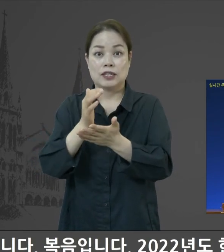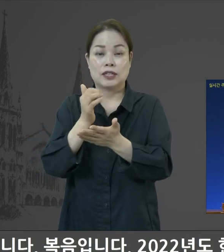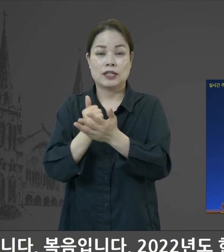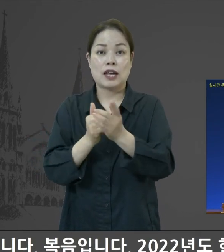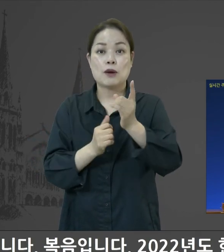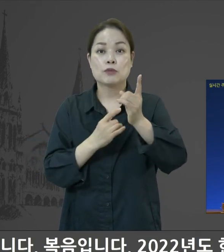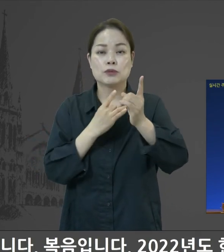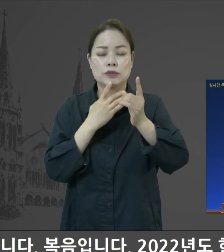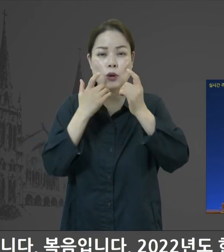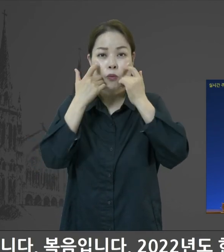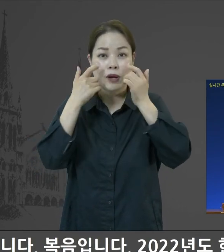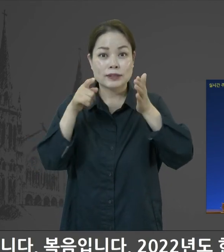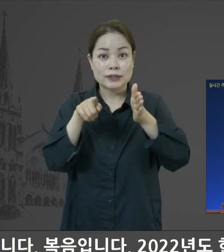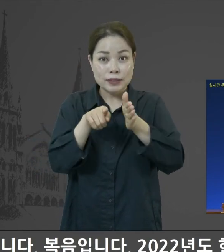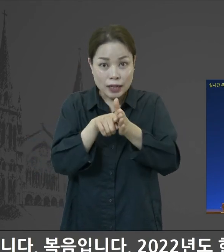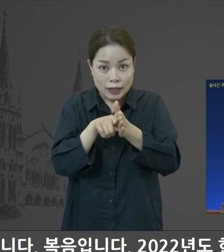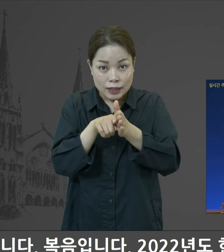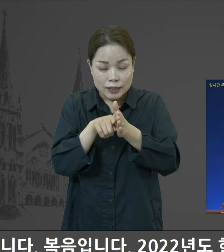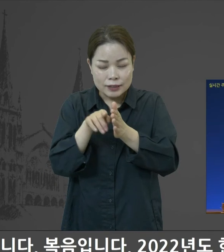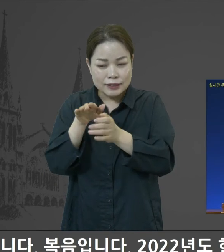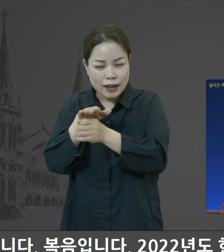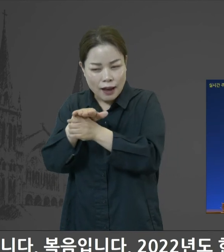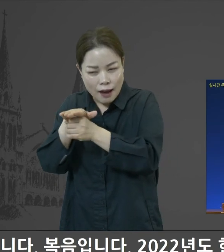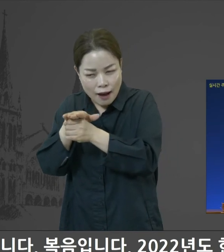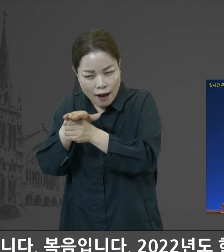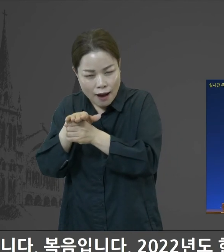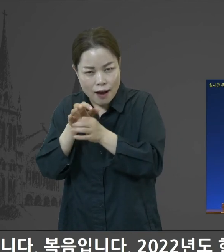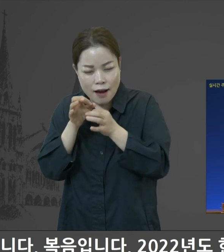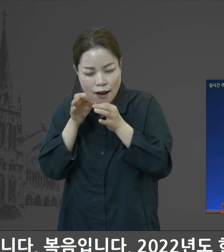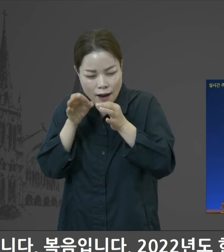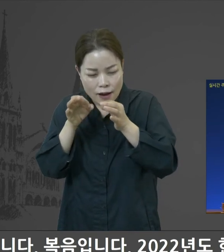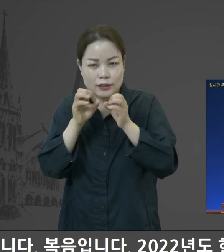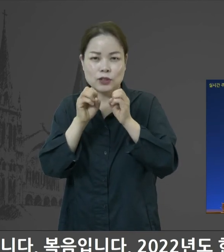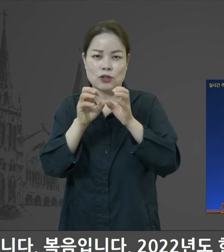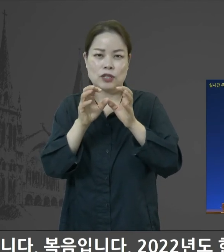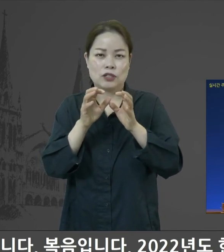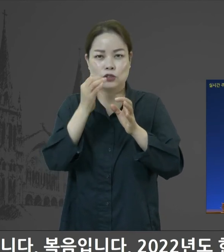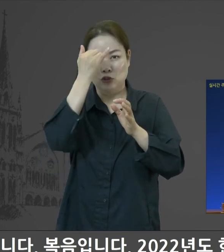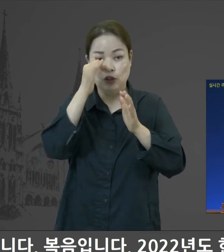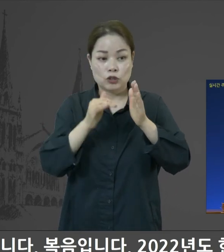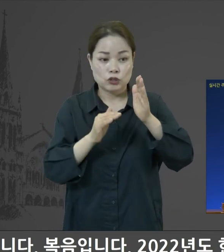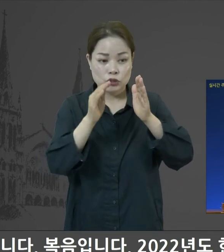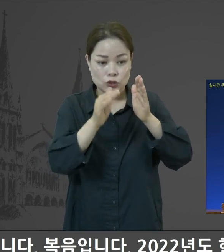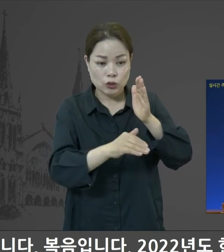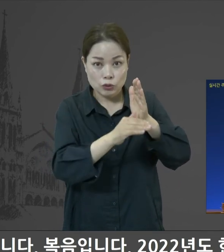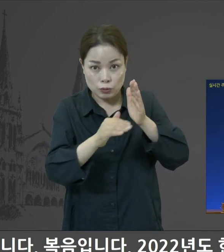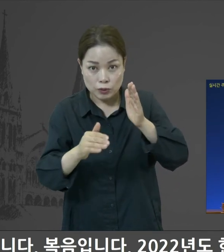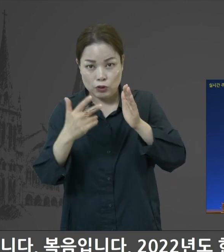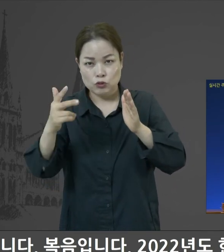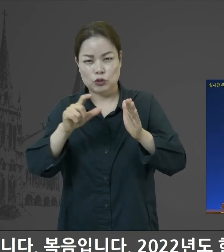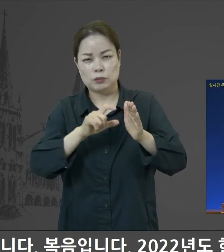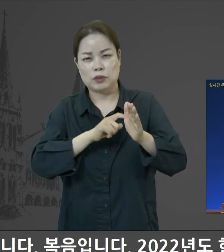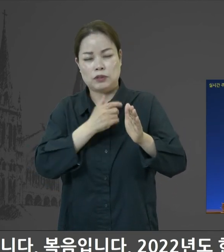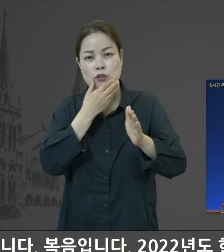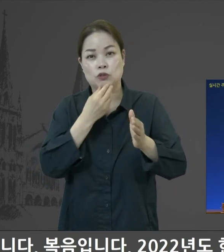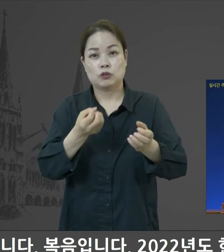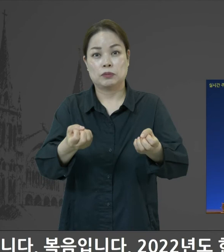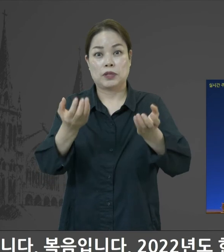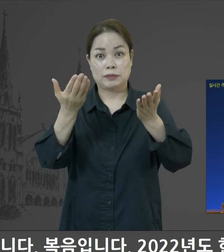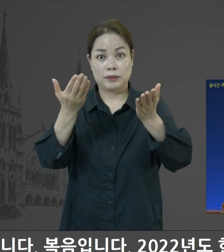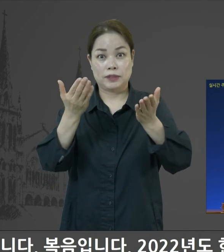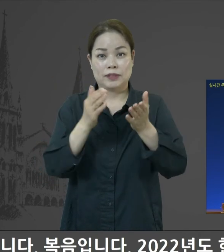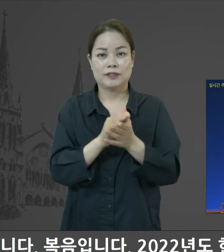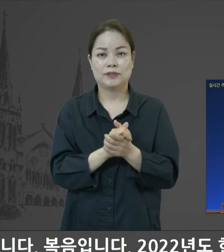분밖에 없음을 확신하시며 그분을 사랑하고 힘써 전하시는 우리 충현의 성도님들 되시기를 주님의 이름으로 축복합니다.